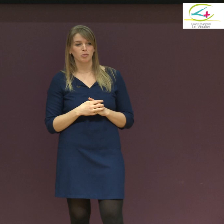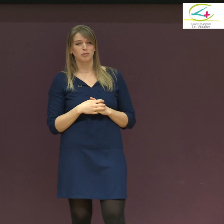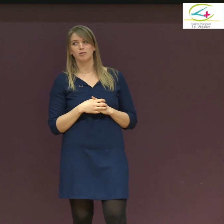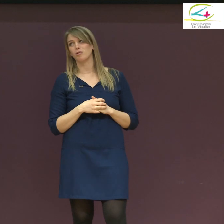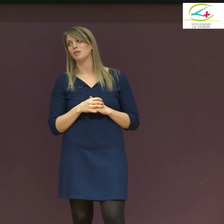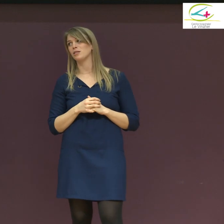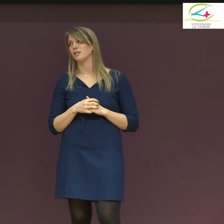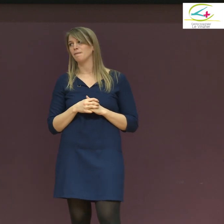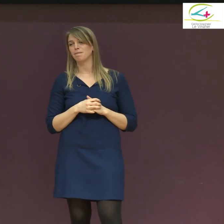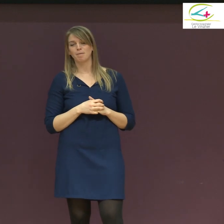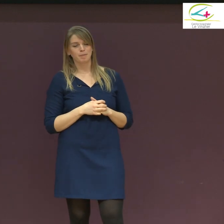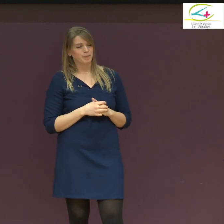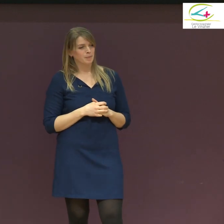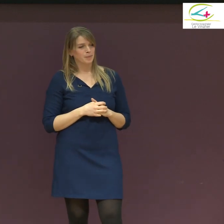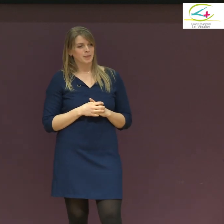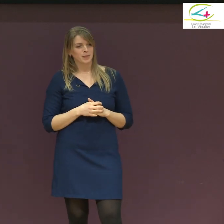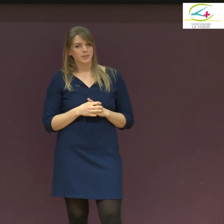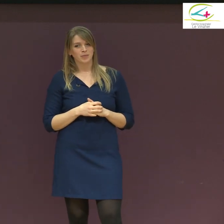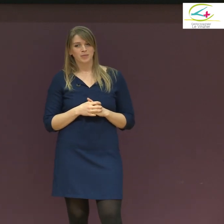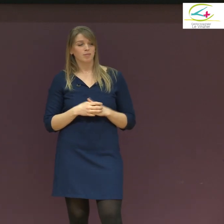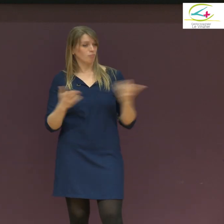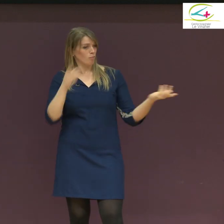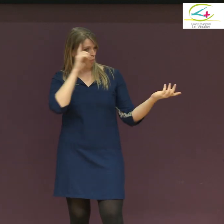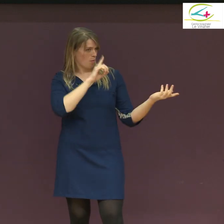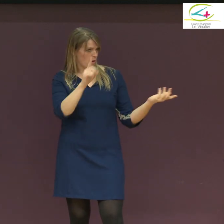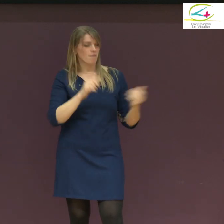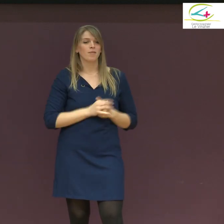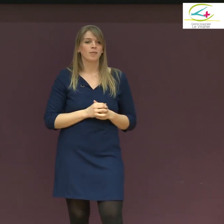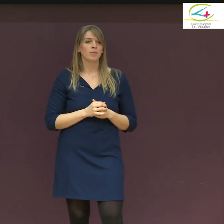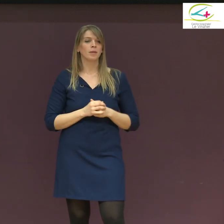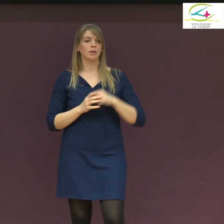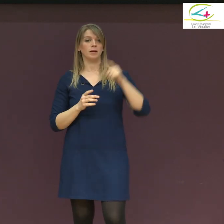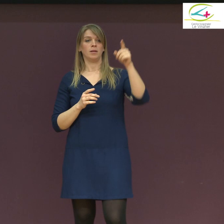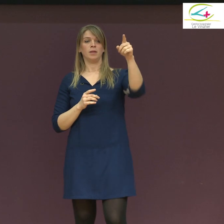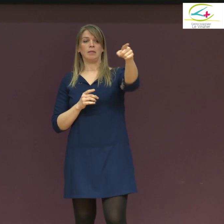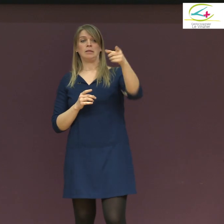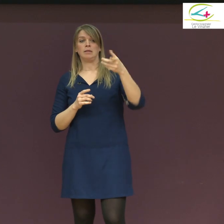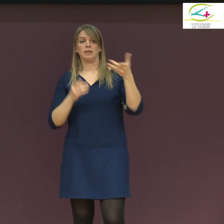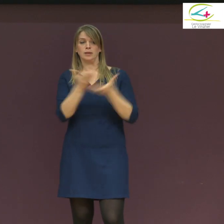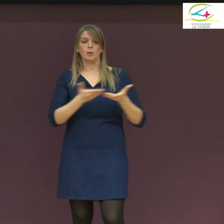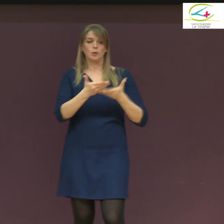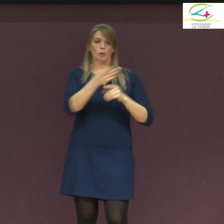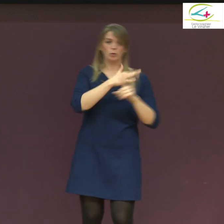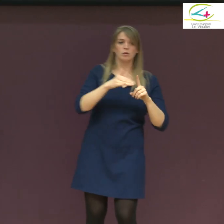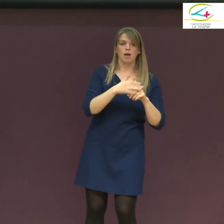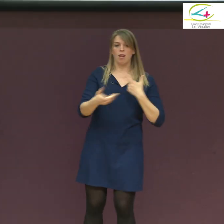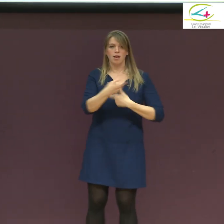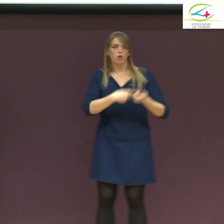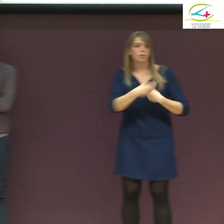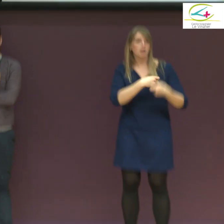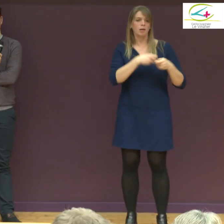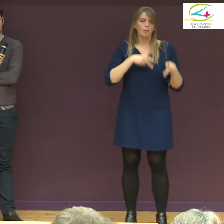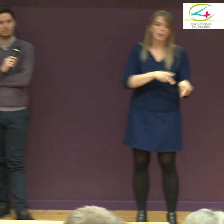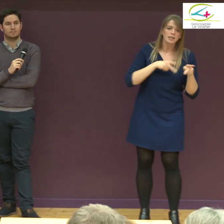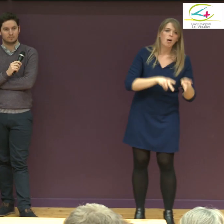aussi. Pollution pour la société. Pourquoi pas? La situation sociale, économique, les paysans, notamment, qui